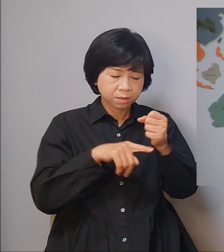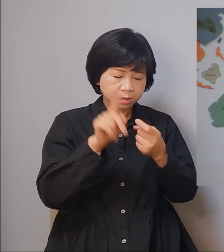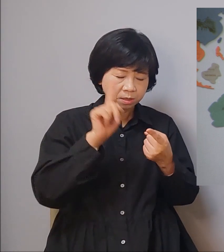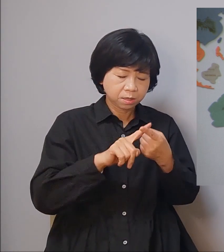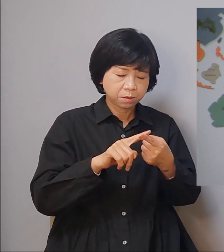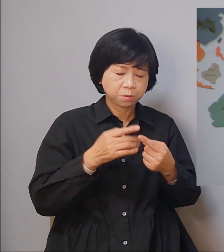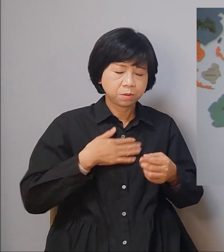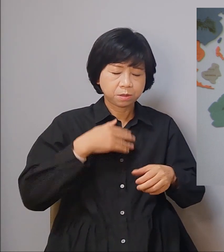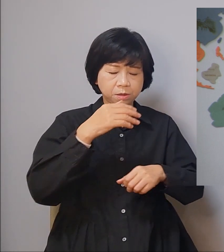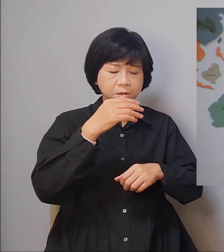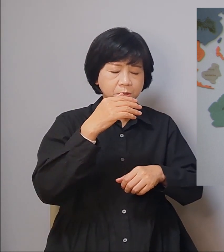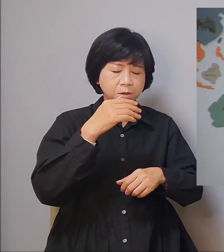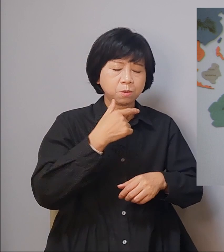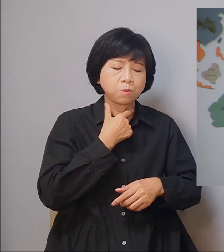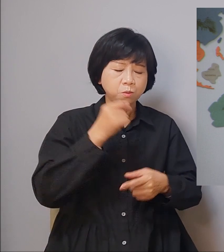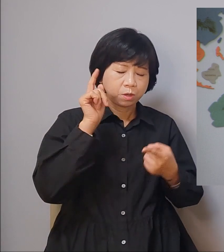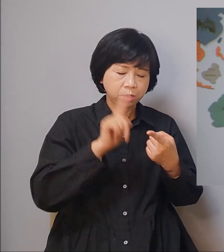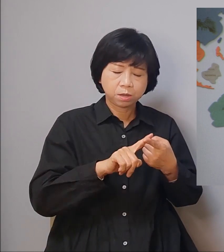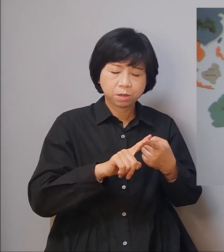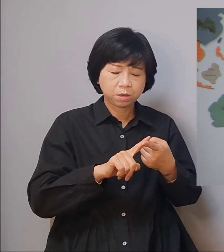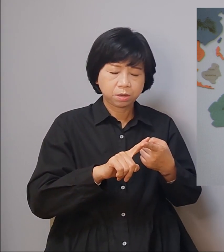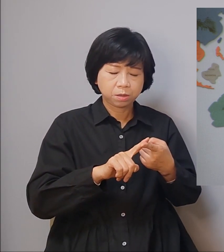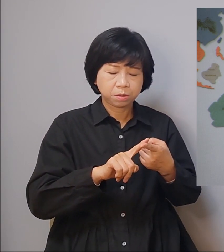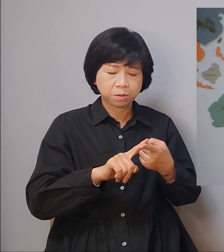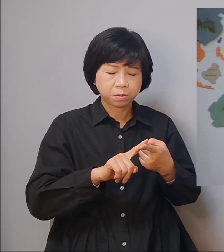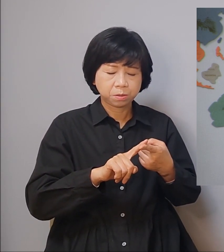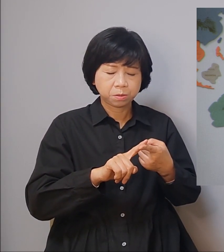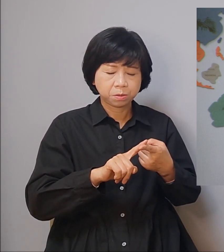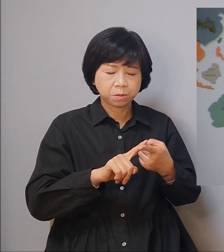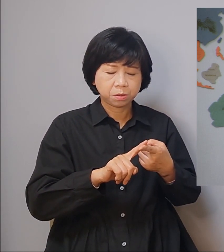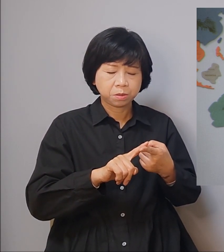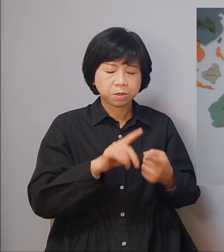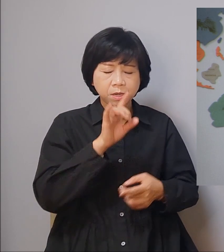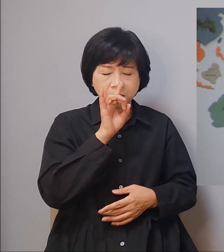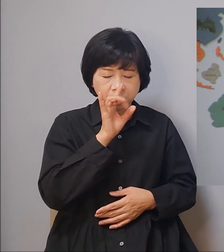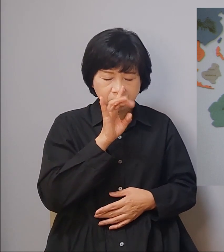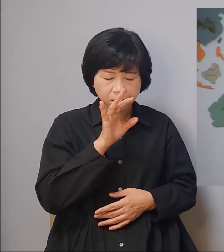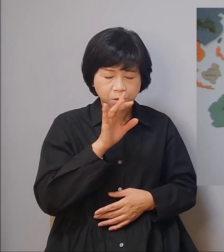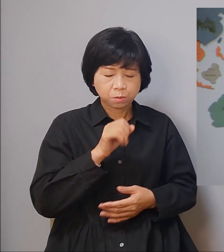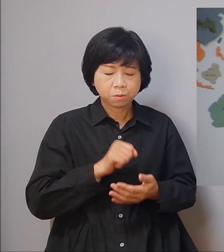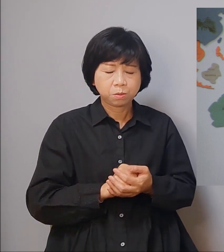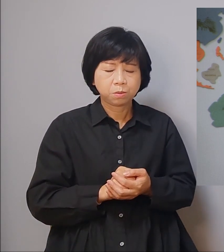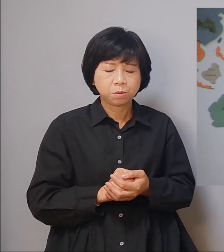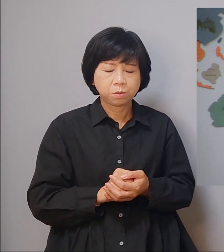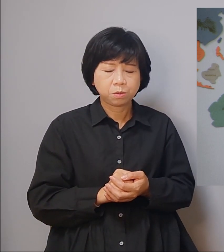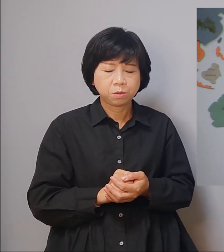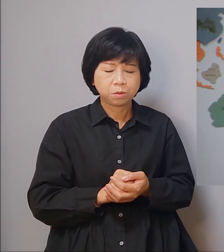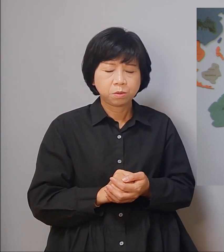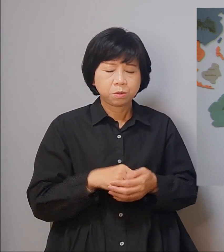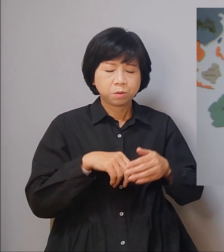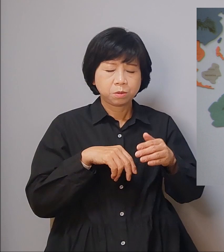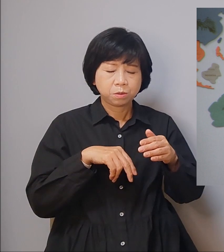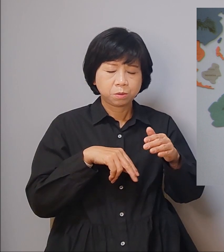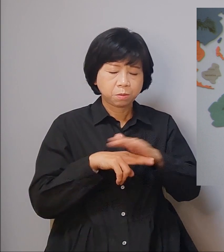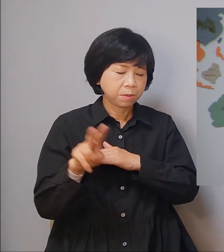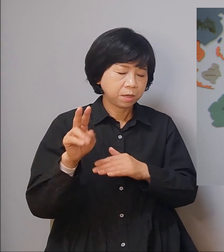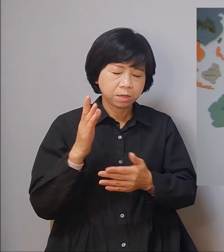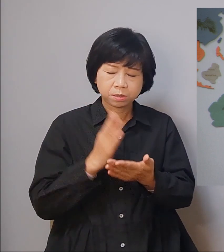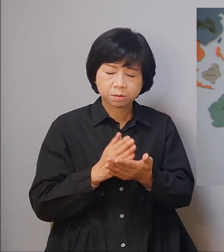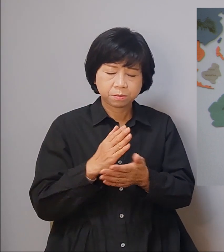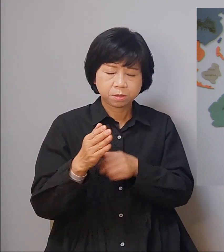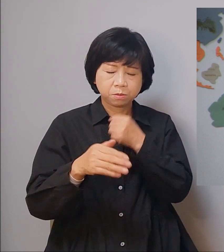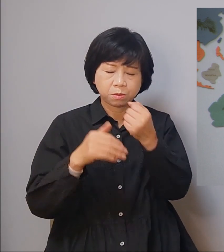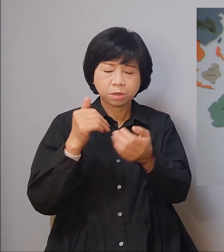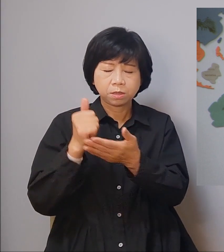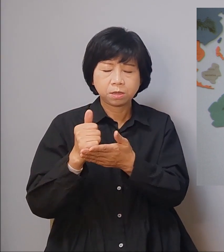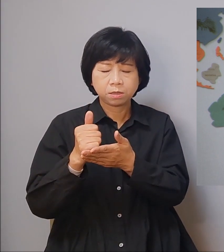마음대로 되지 않았다고 멀리 멀리 탕자처럼 도망가는 것이 아니고, 오히려 그때 하나님 더 가까이, 하나님